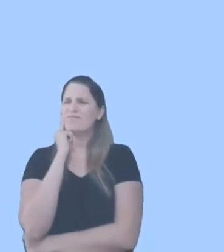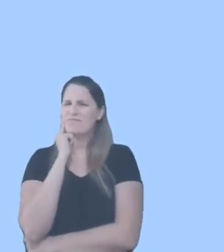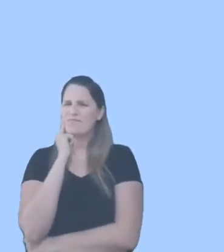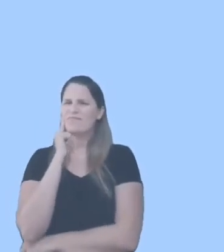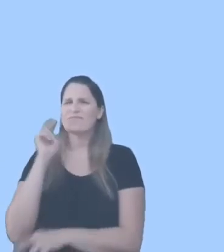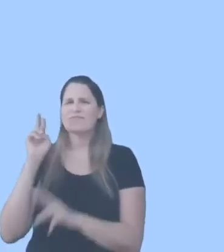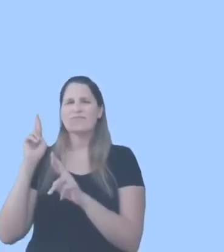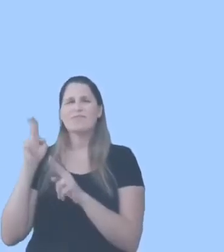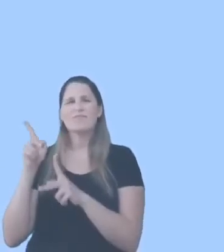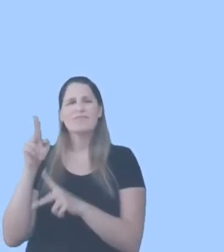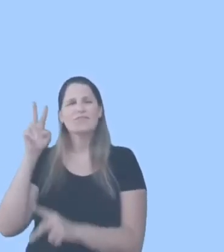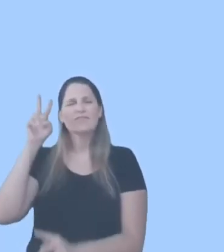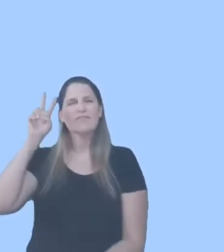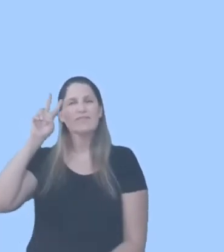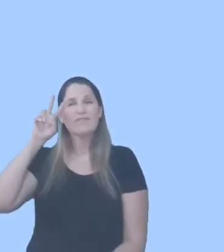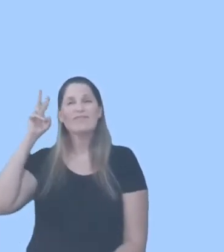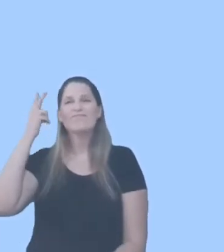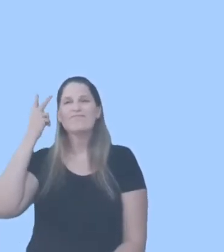forma.